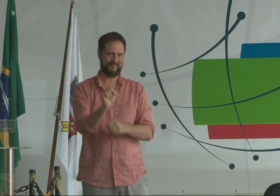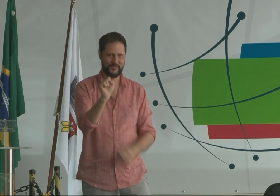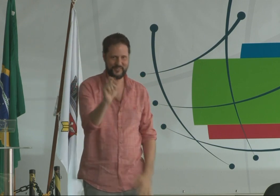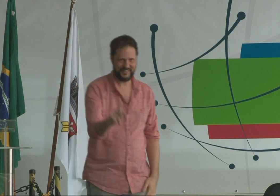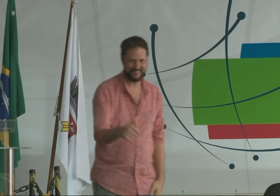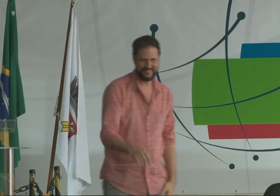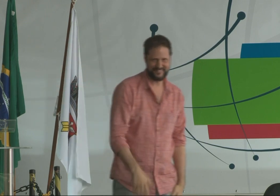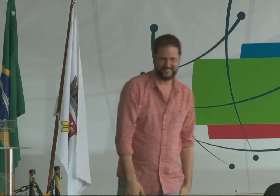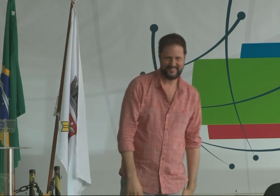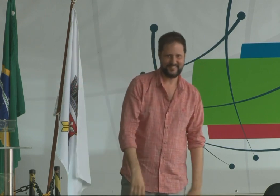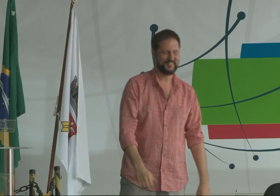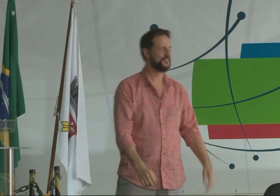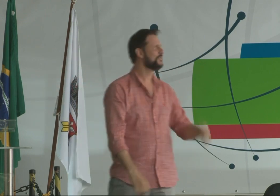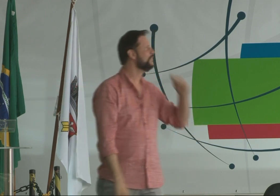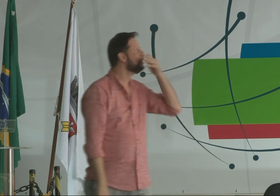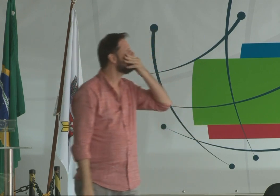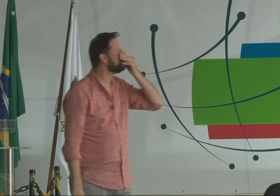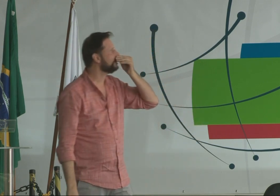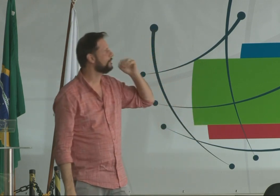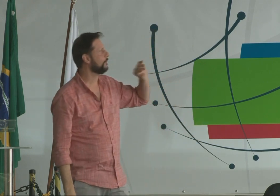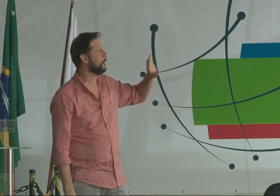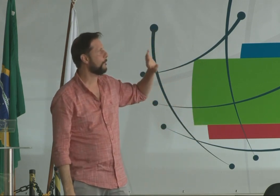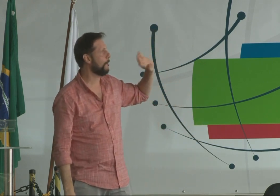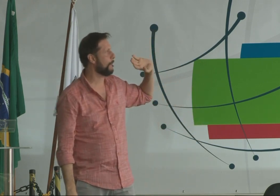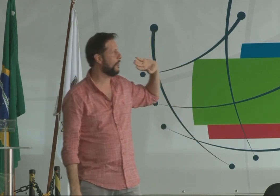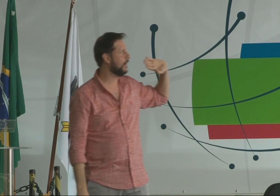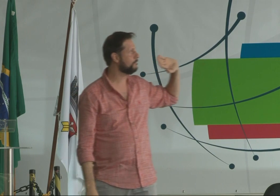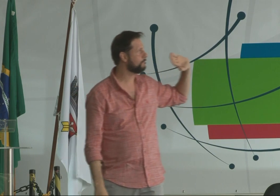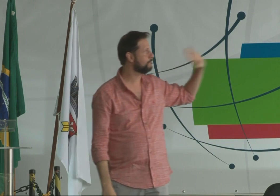introdução. Então, às vezes, eu vou dar umas pausas para que o intérprete consiga acompanhar, tá bom?